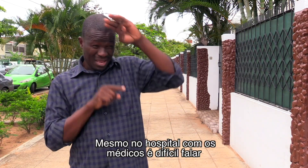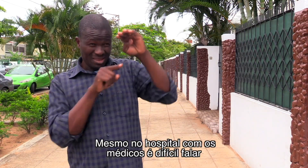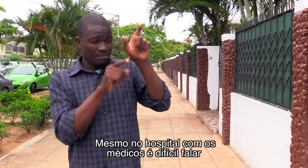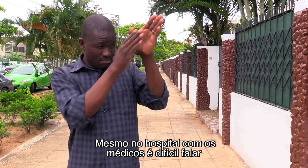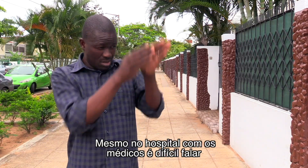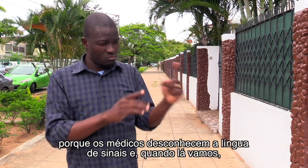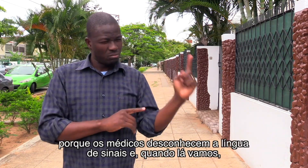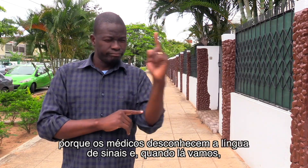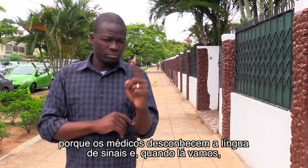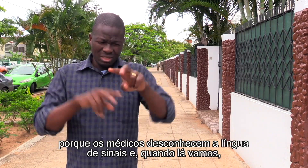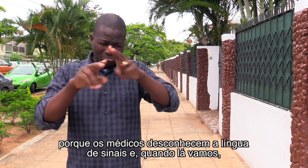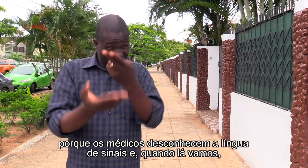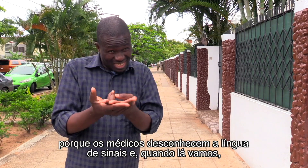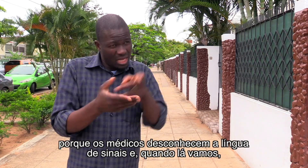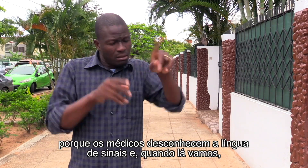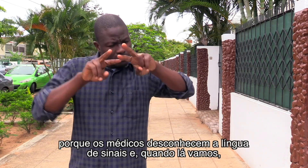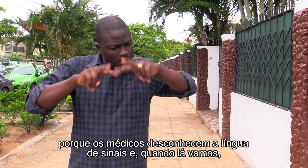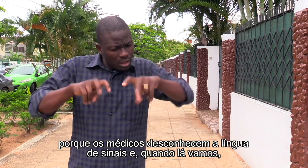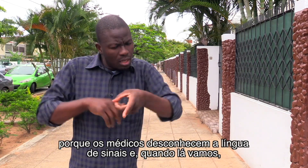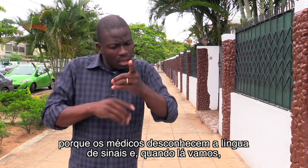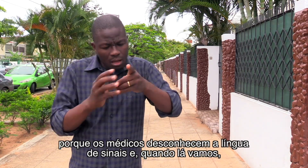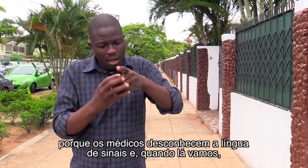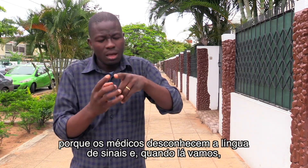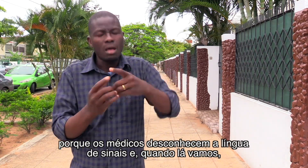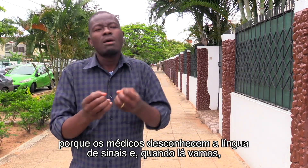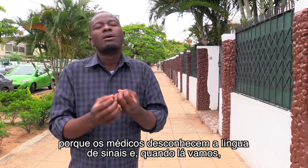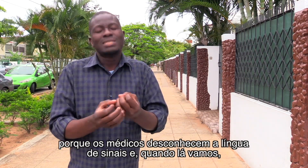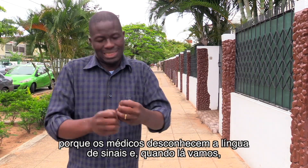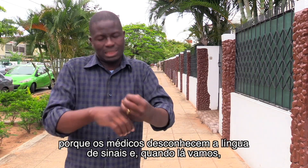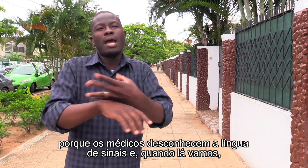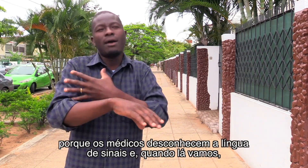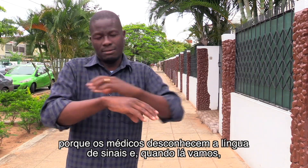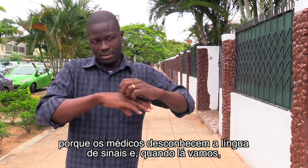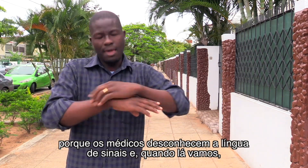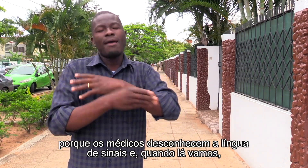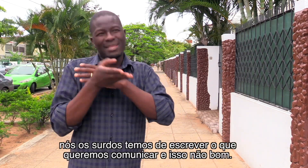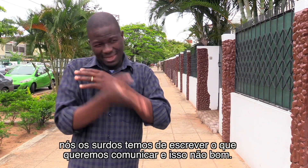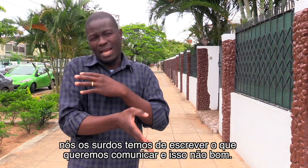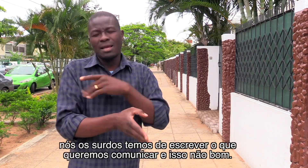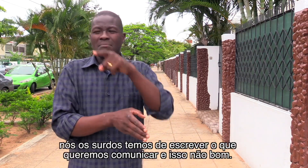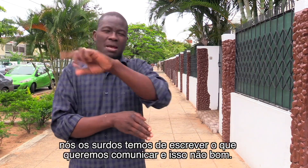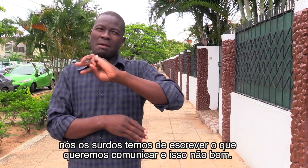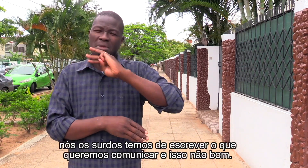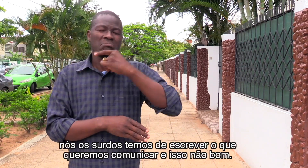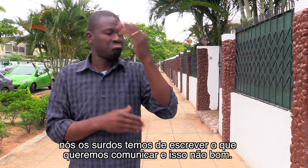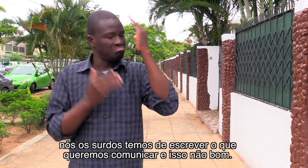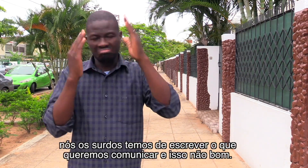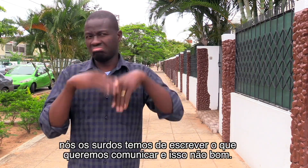falar porque os médicos desconhecem a língua de sinais. E quando lá vamos, nós, os surdos, temos de